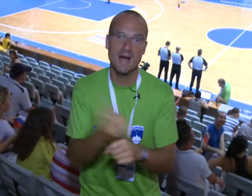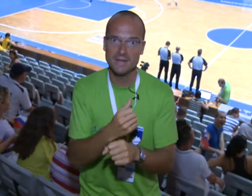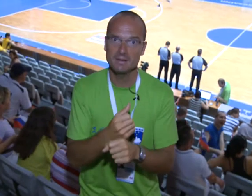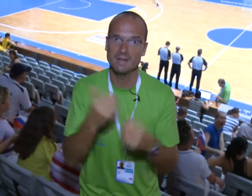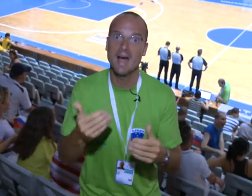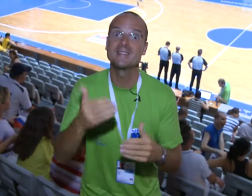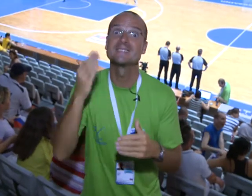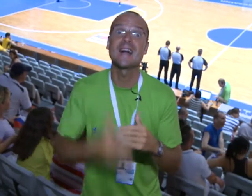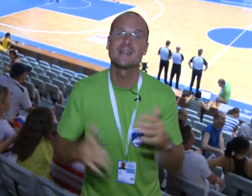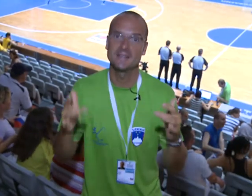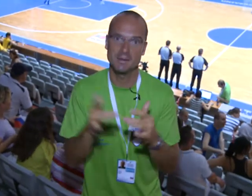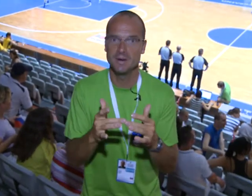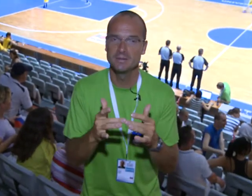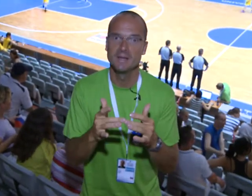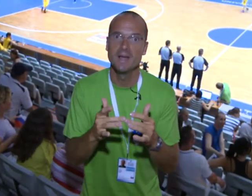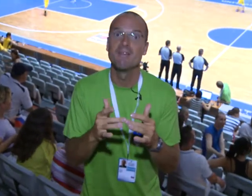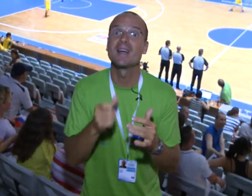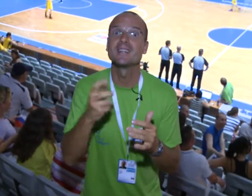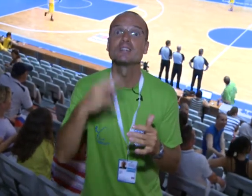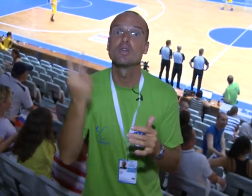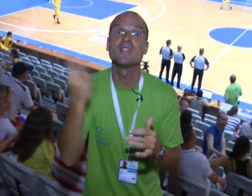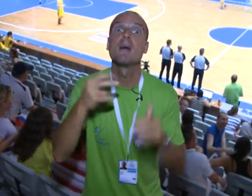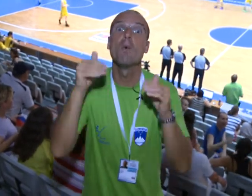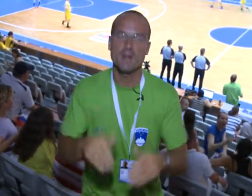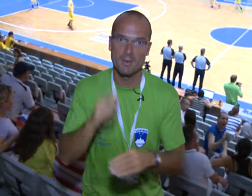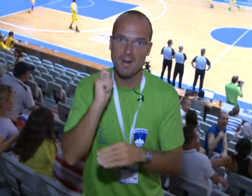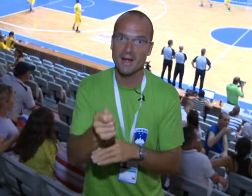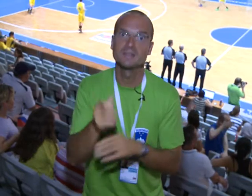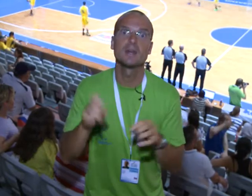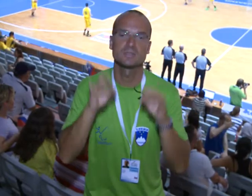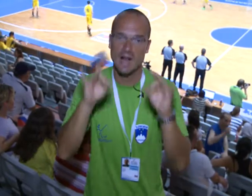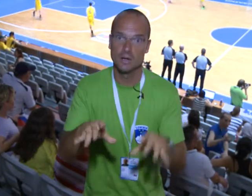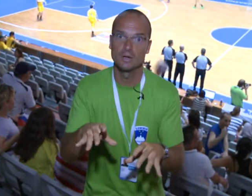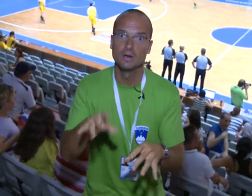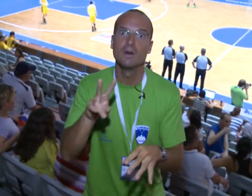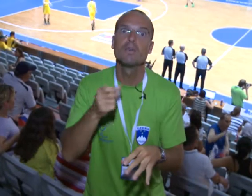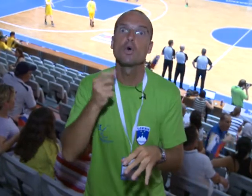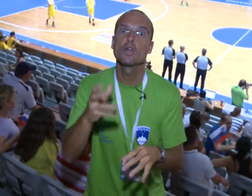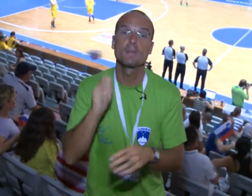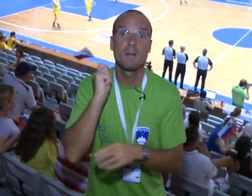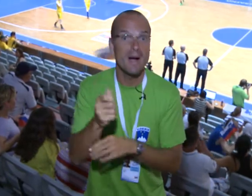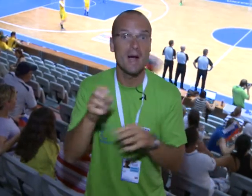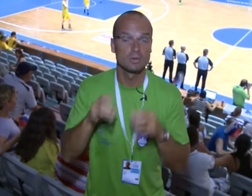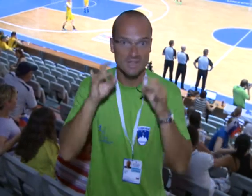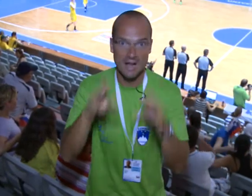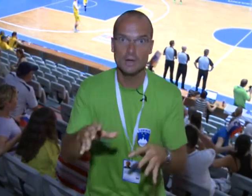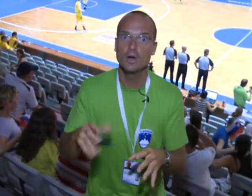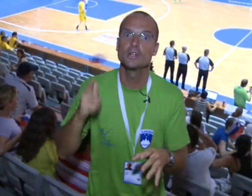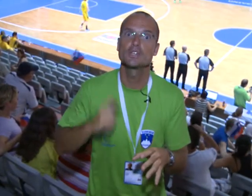zmagi je danes zadnja tekma, v kateri Slovenija mora premagati Avstralijo. Vkolikor premaga Avstralijo, jo